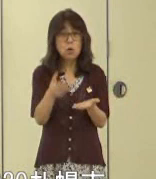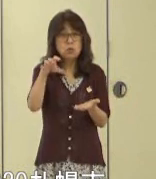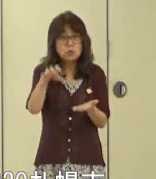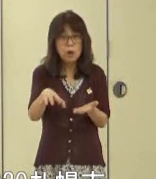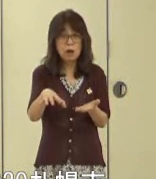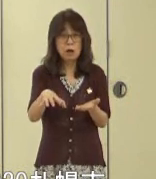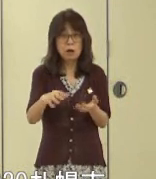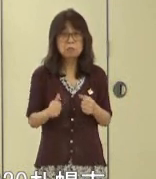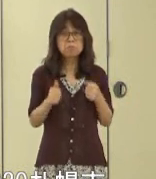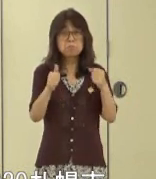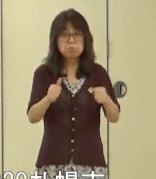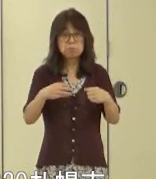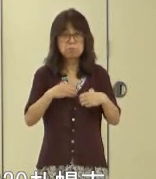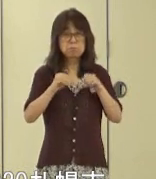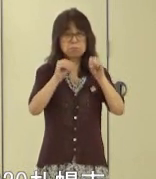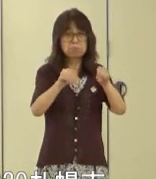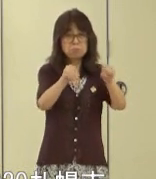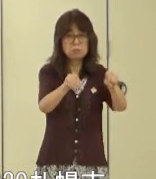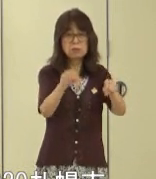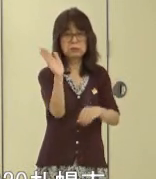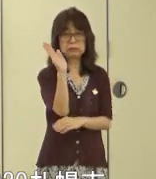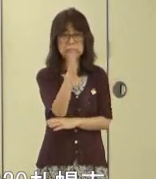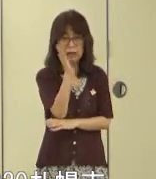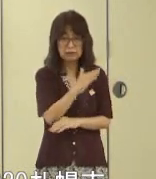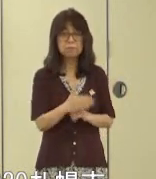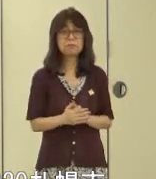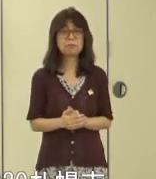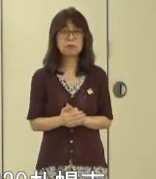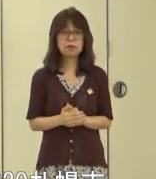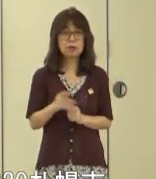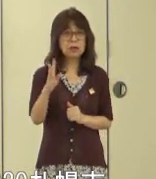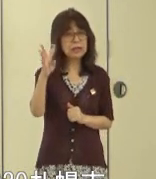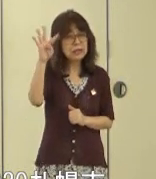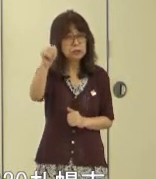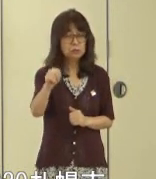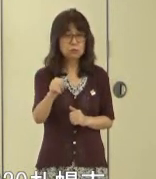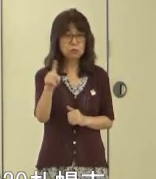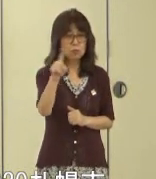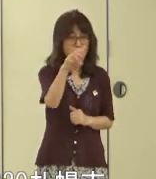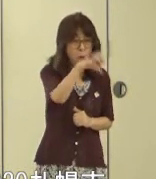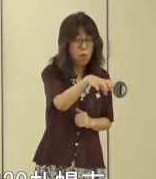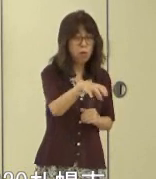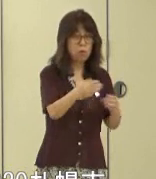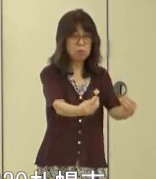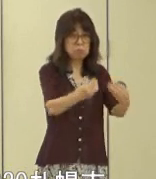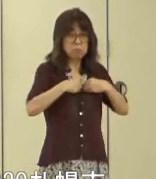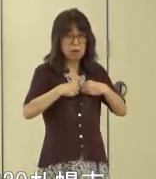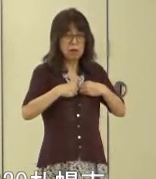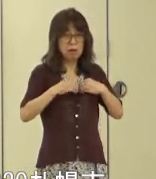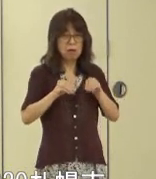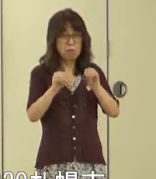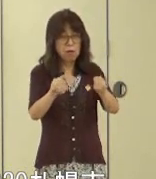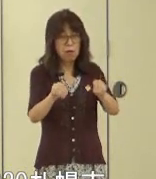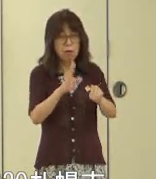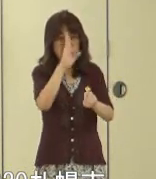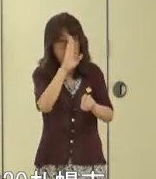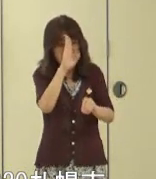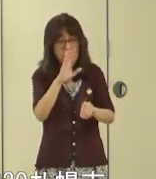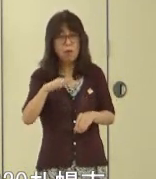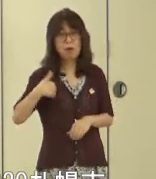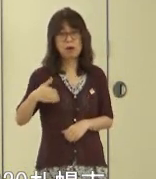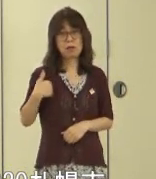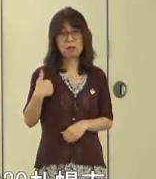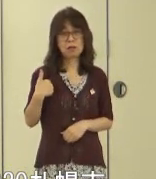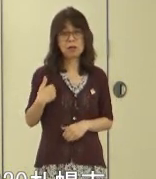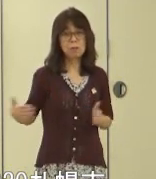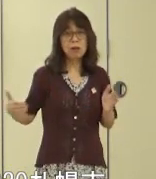ない、本当にいつどこで感染をするかわからないという状況があります。これまでも何度か申し上げ